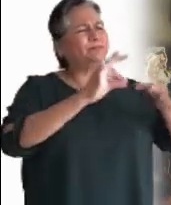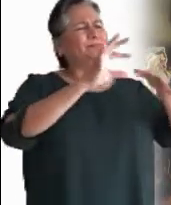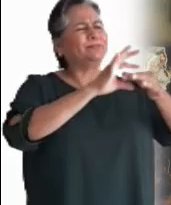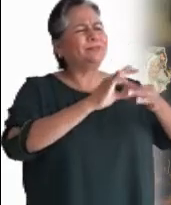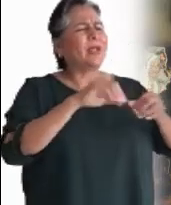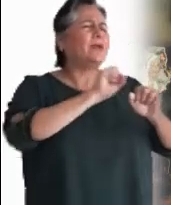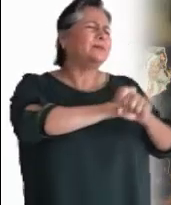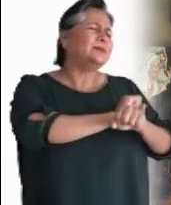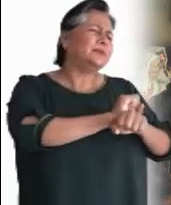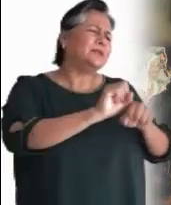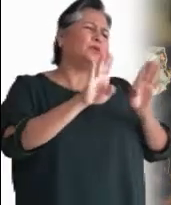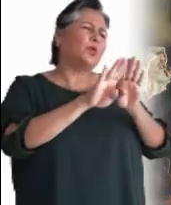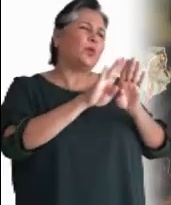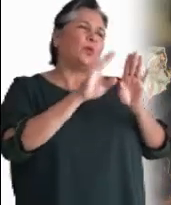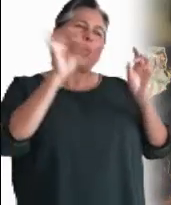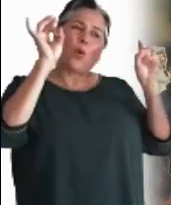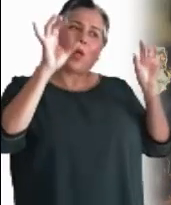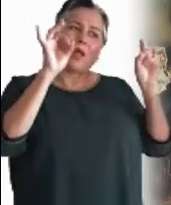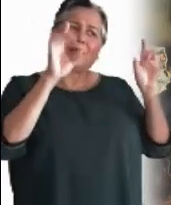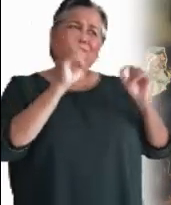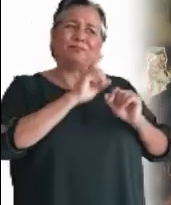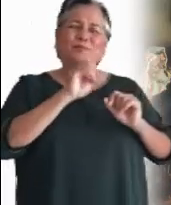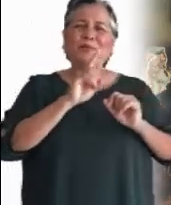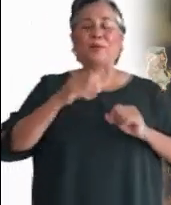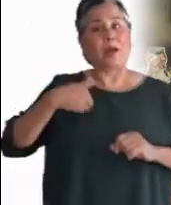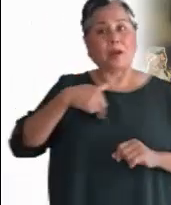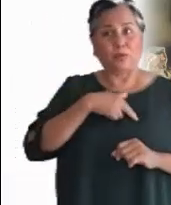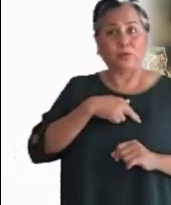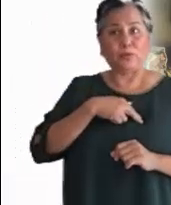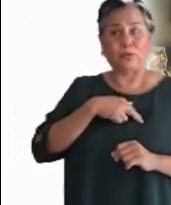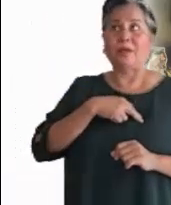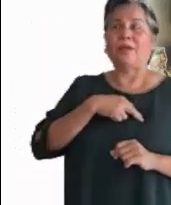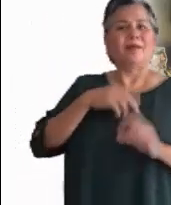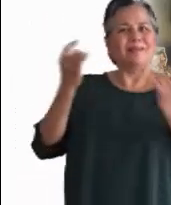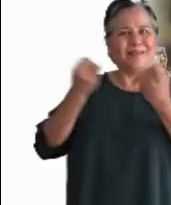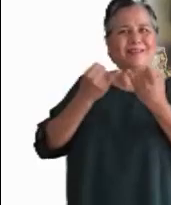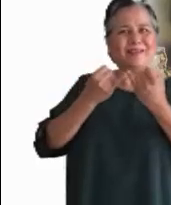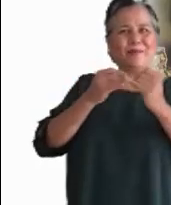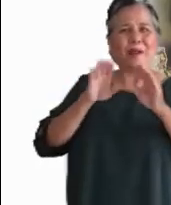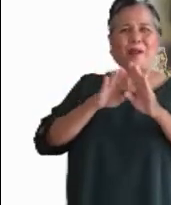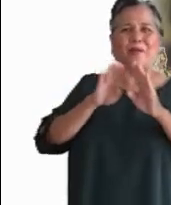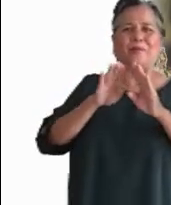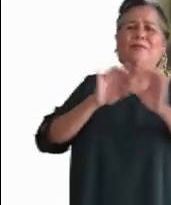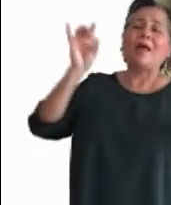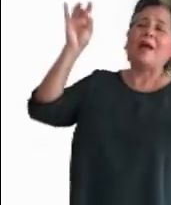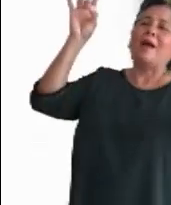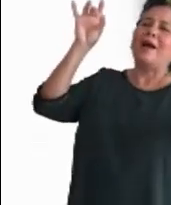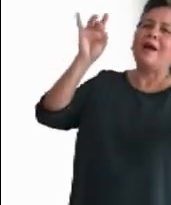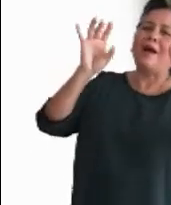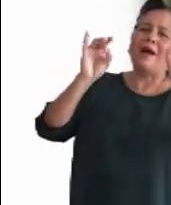un ángel que no hubiera padecido. Tampoco nos habla a nosotros desde un mundo entero,